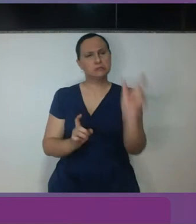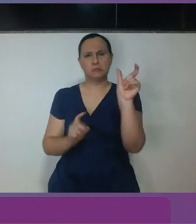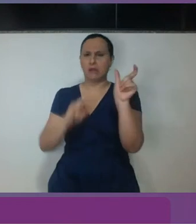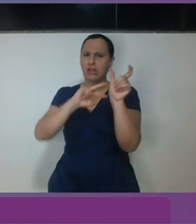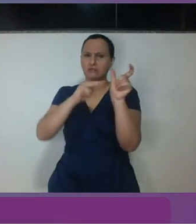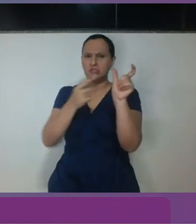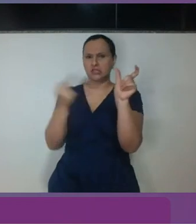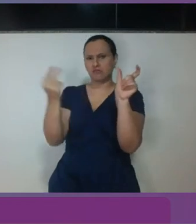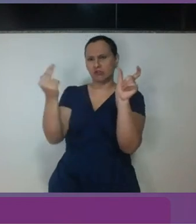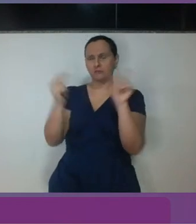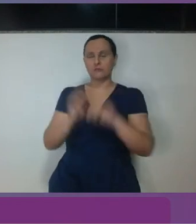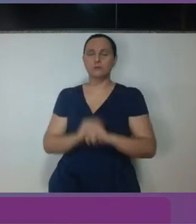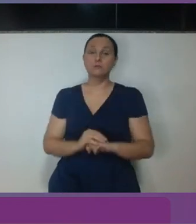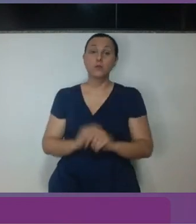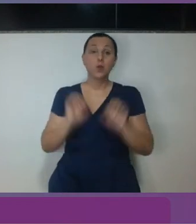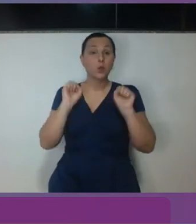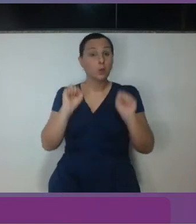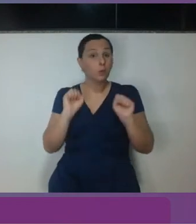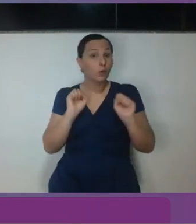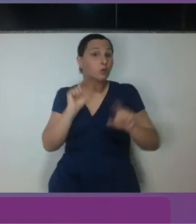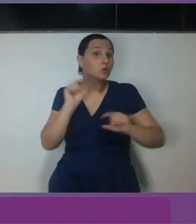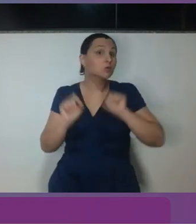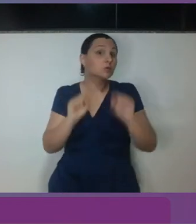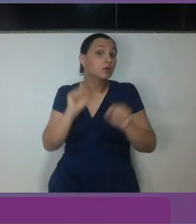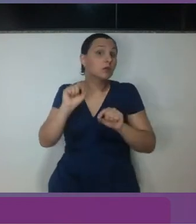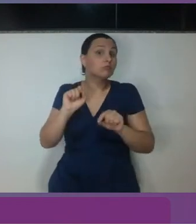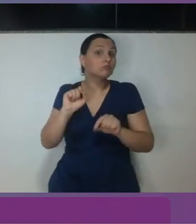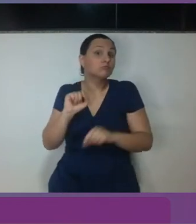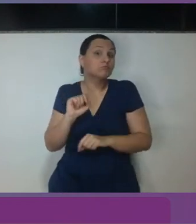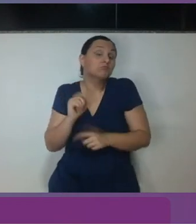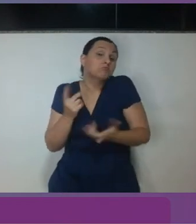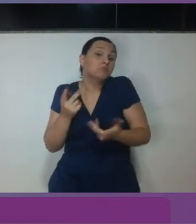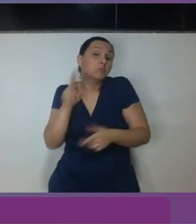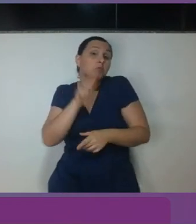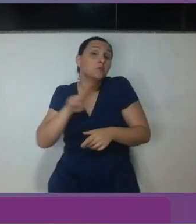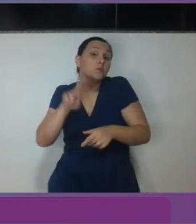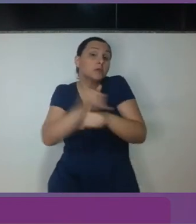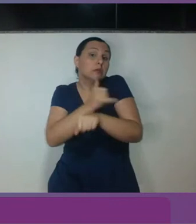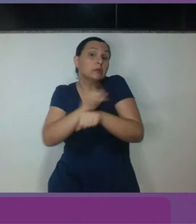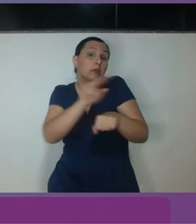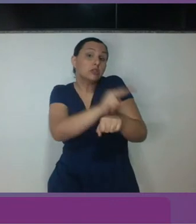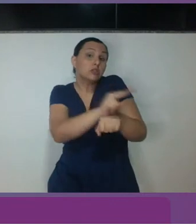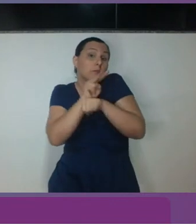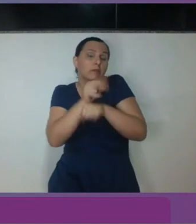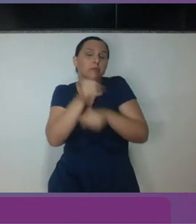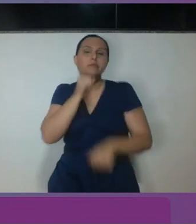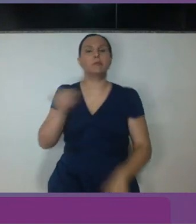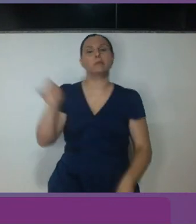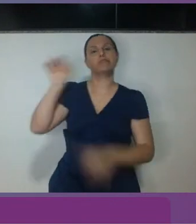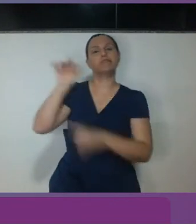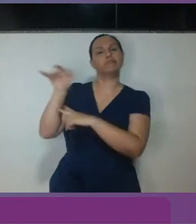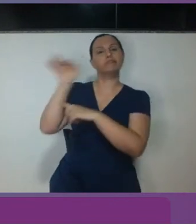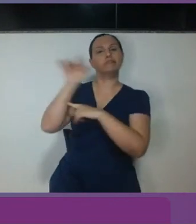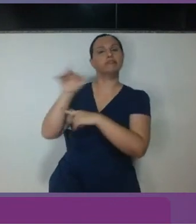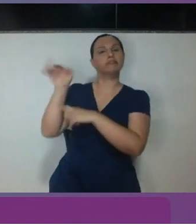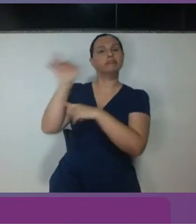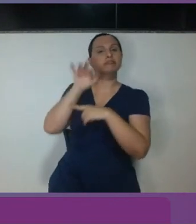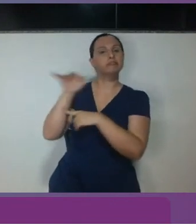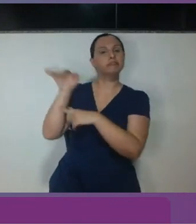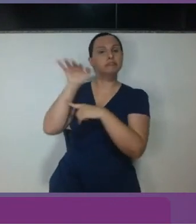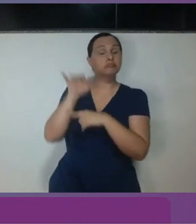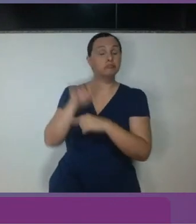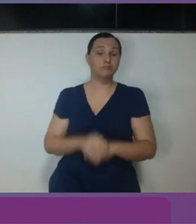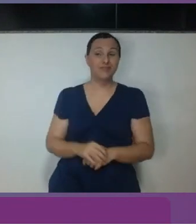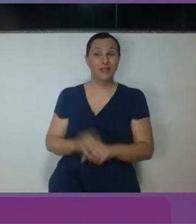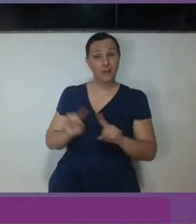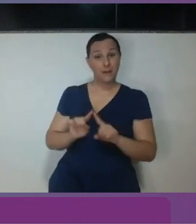a uma estratégia que é a estratégia de empréstimo. Eu posso soletrar a palavra. Resolvi a questão